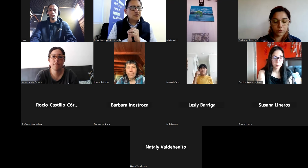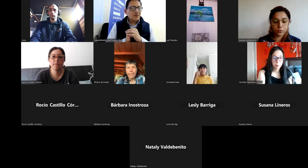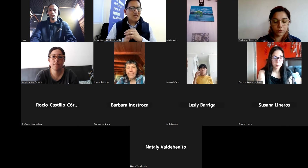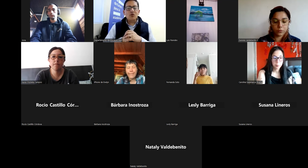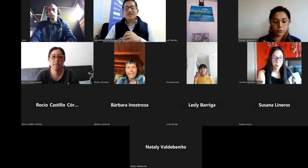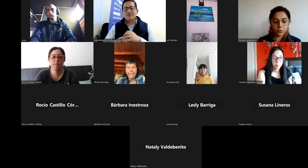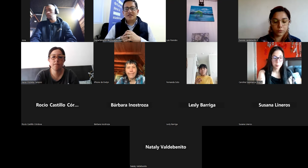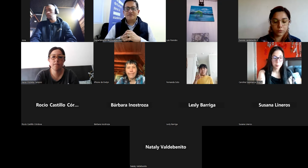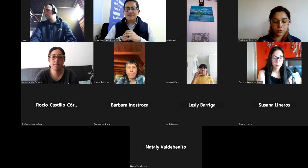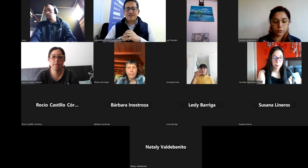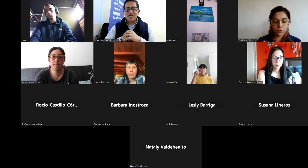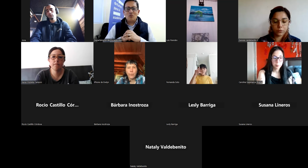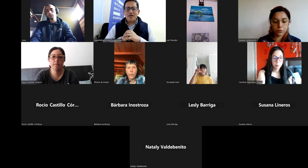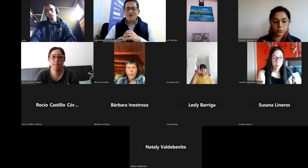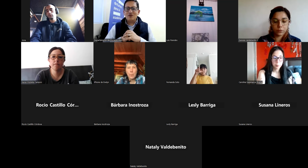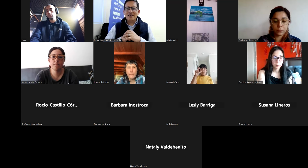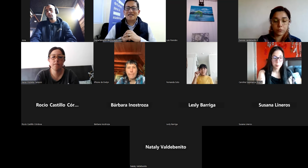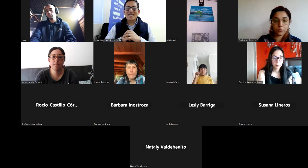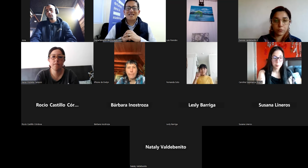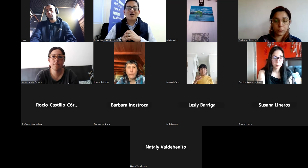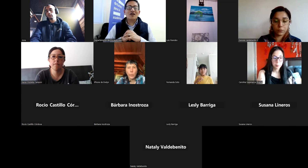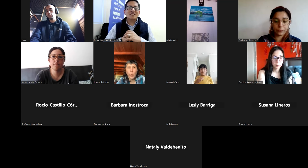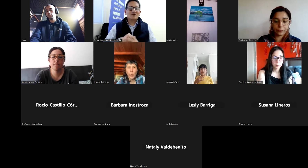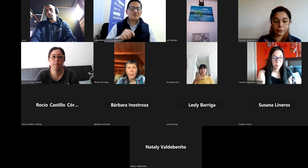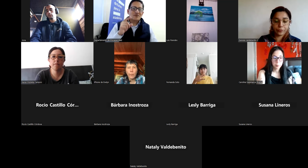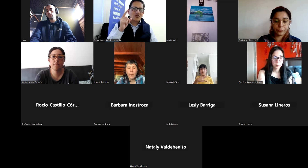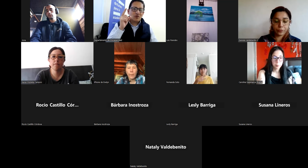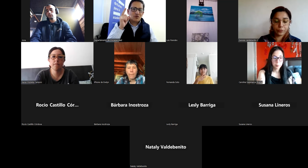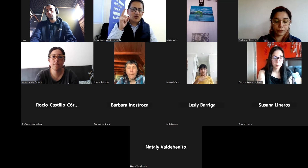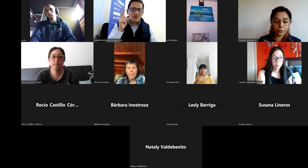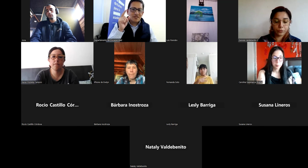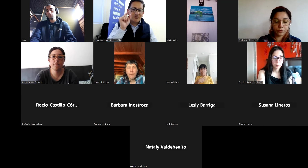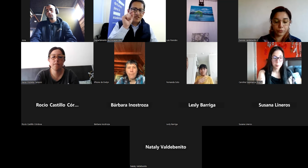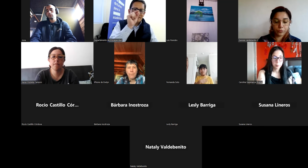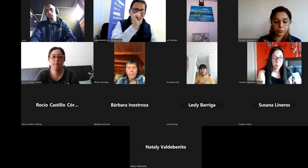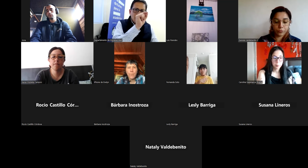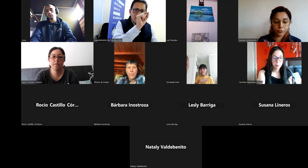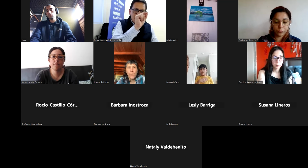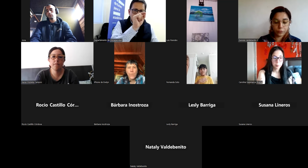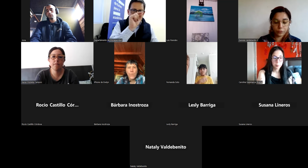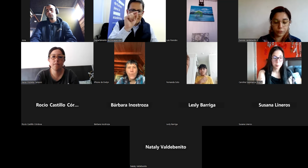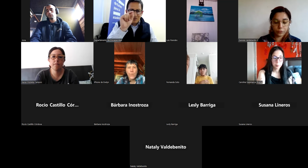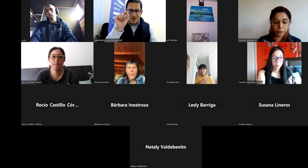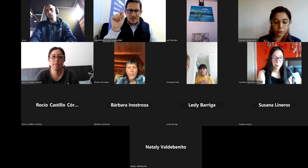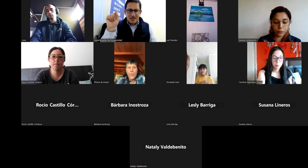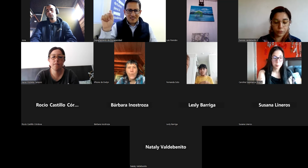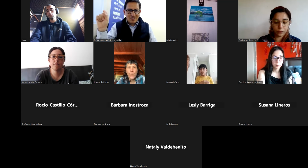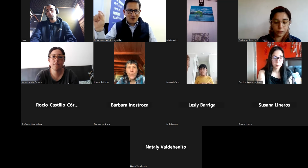terminamos una semana, ya la completamos en el calendario, ¿qué es que hacemos? Tomamos un lapicito y marcamos ahí la semana